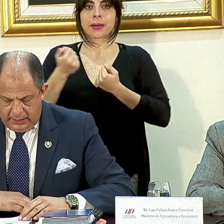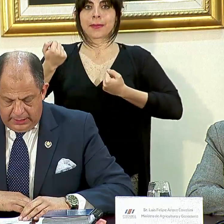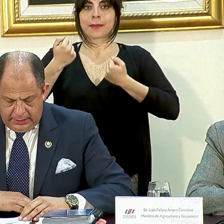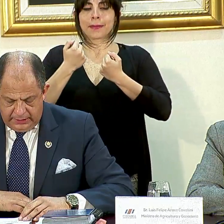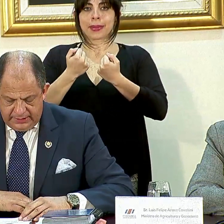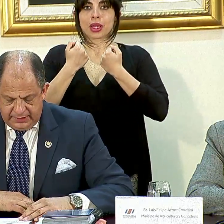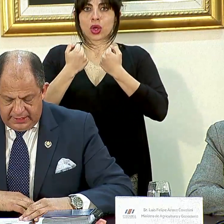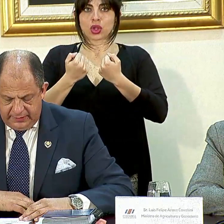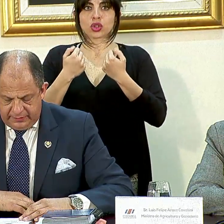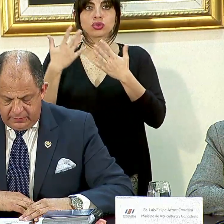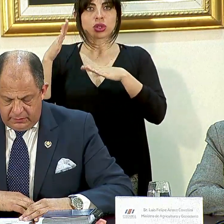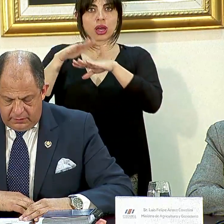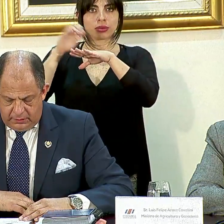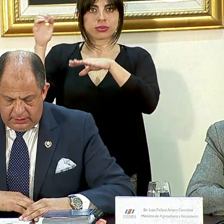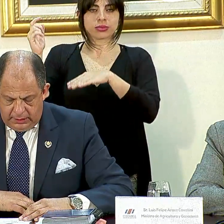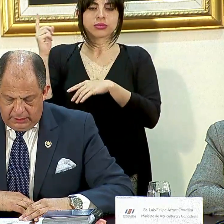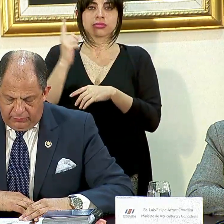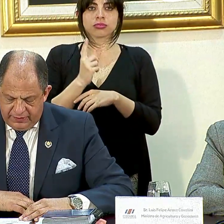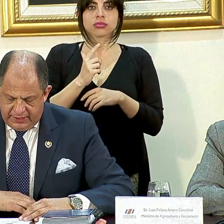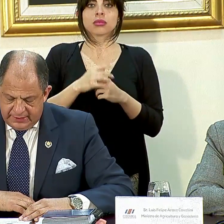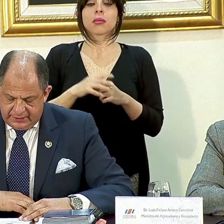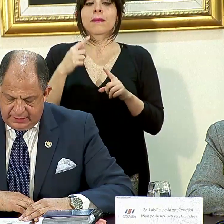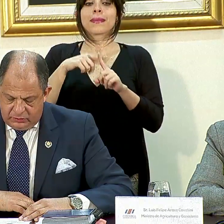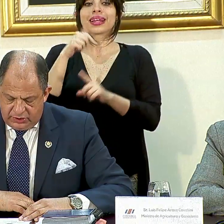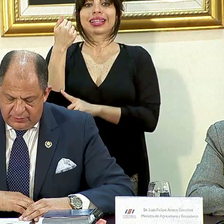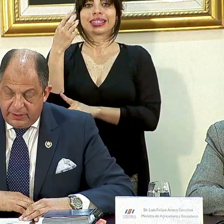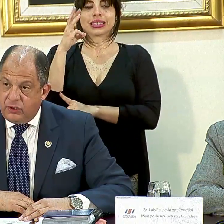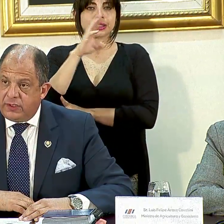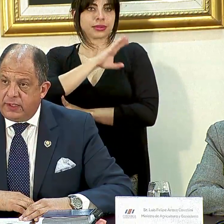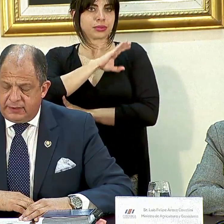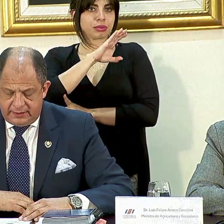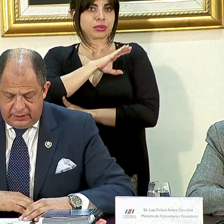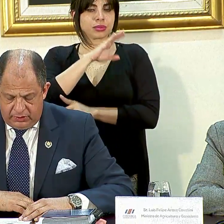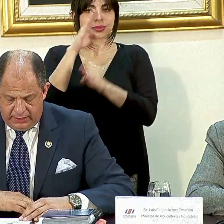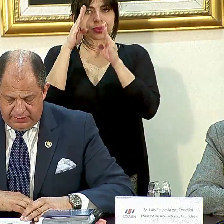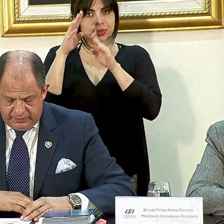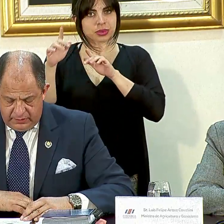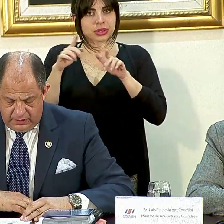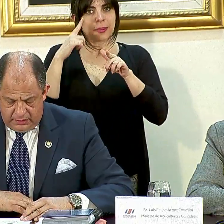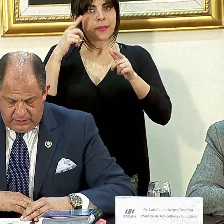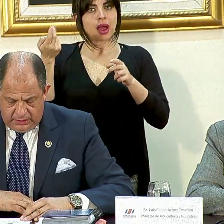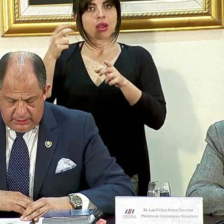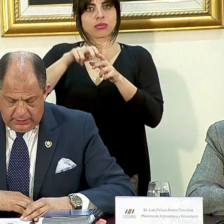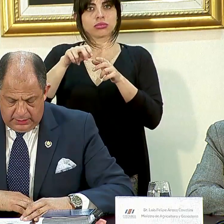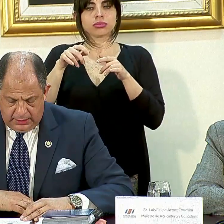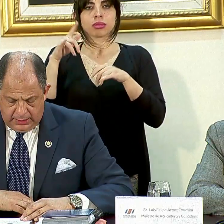y 16 oficiales atentos a inspecciones de estas aeronaves.